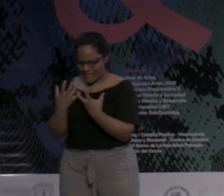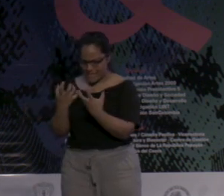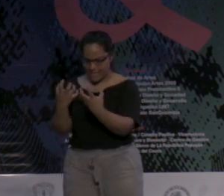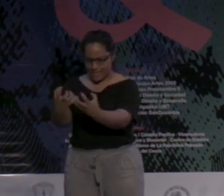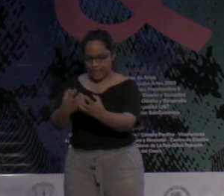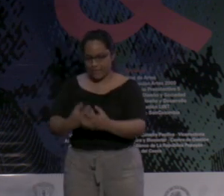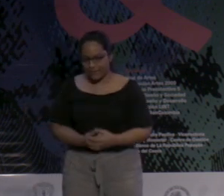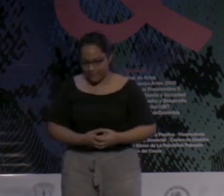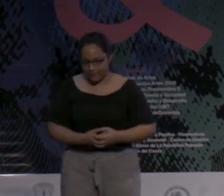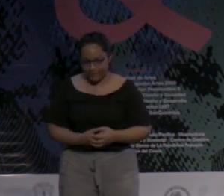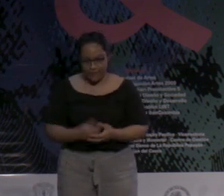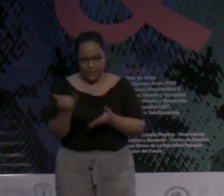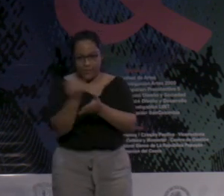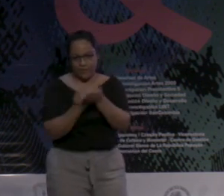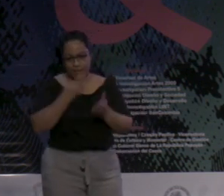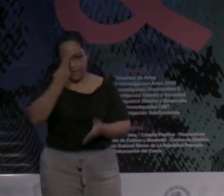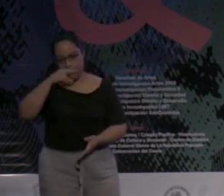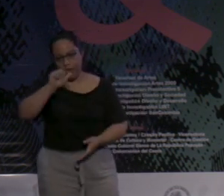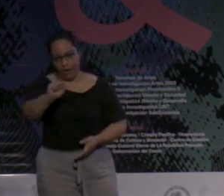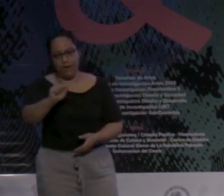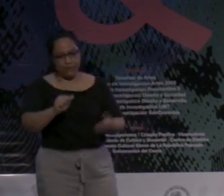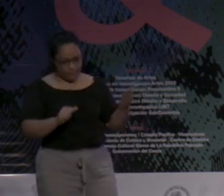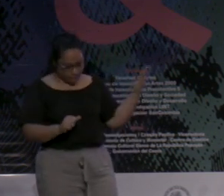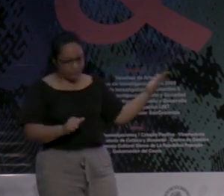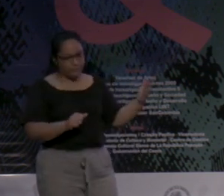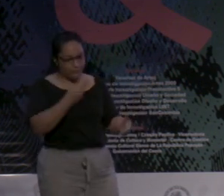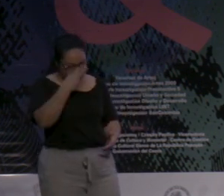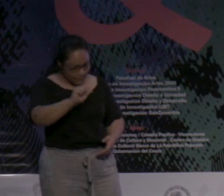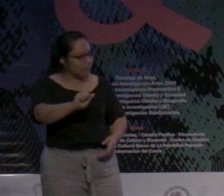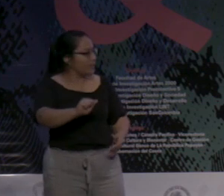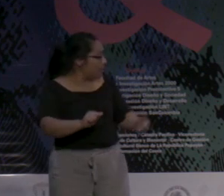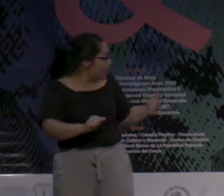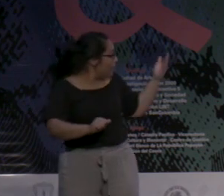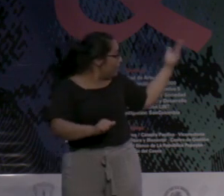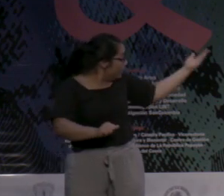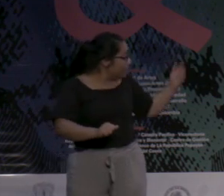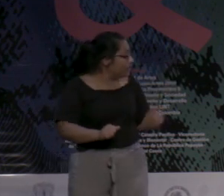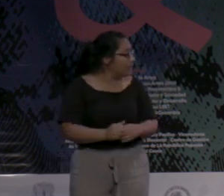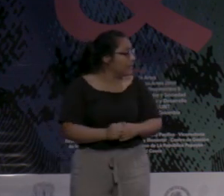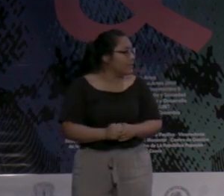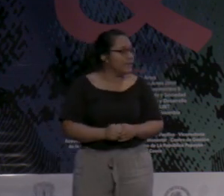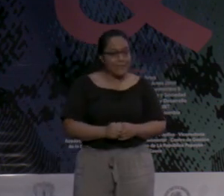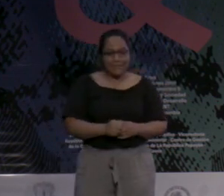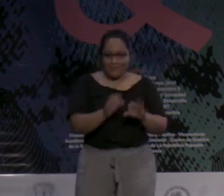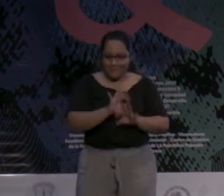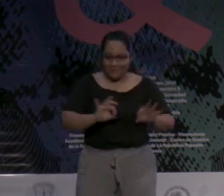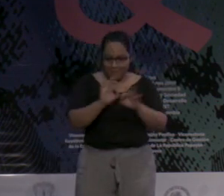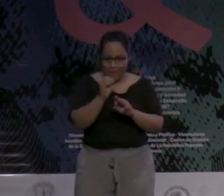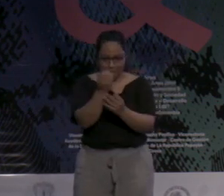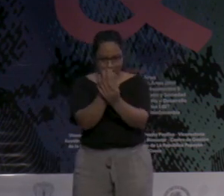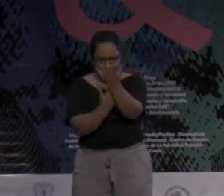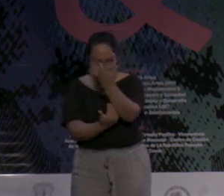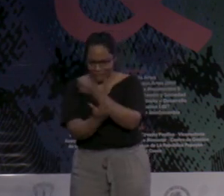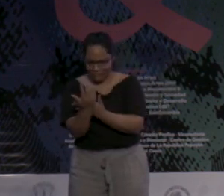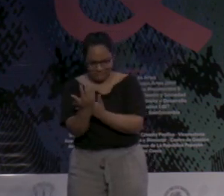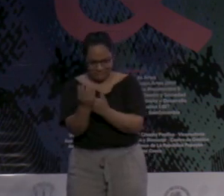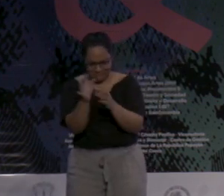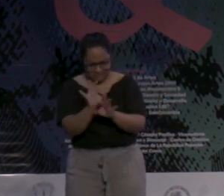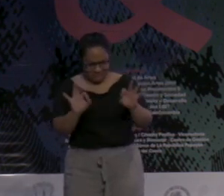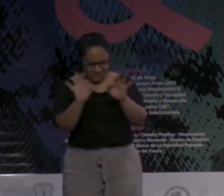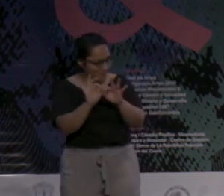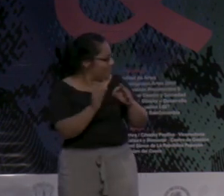expresión de la sociedad hacia nosotros es el espejo y nos convertimos nosotros entonces en esa construcción para tener las expresiones más favorables